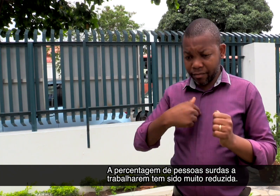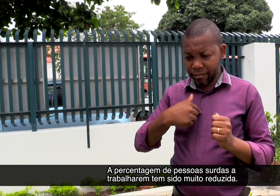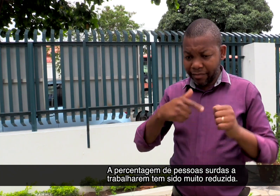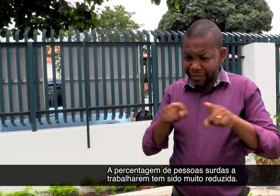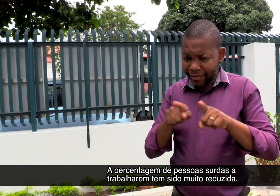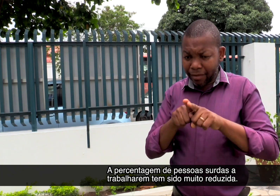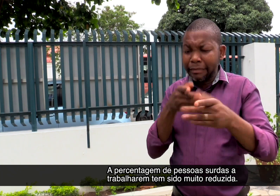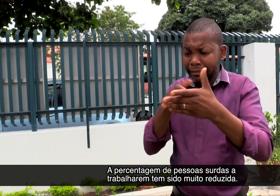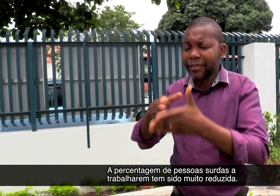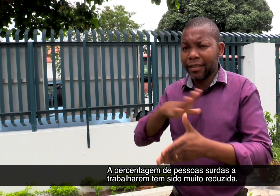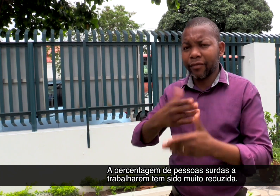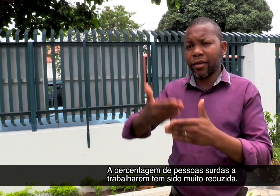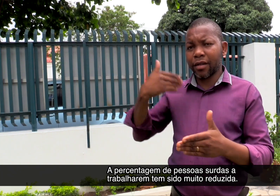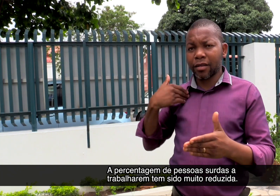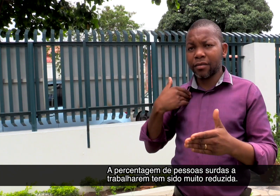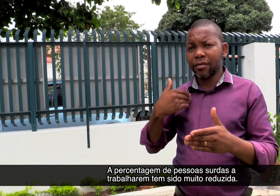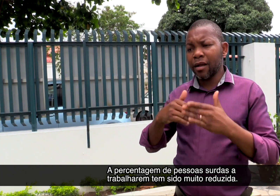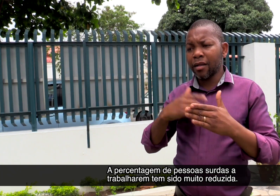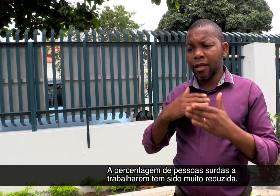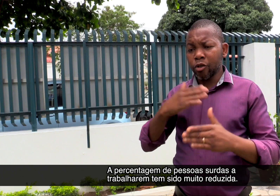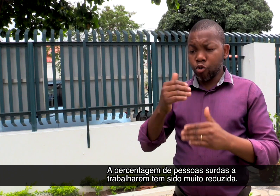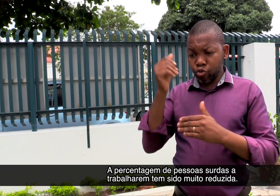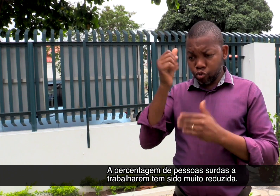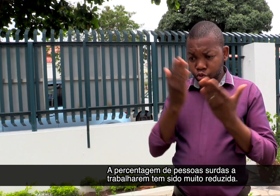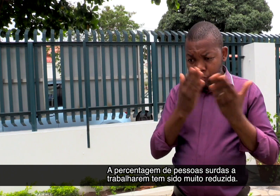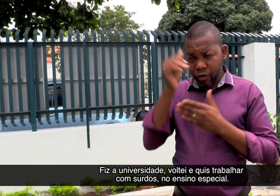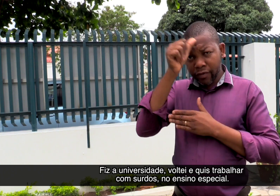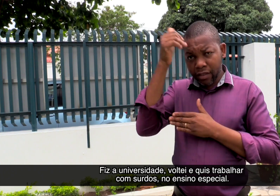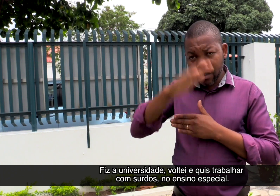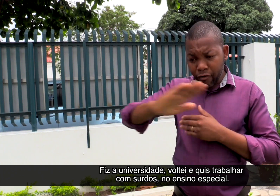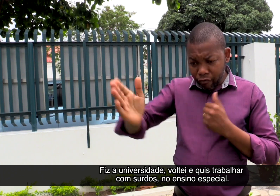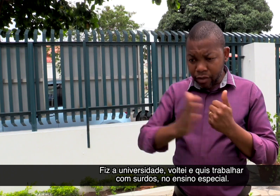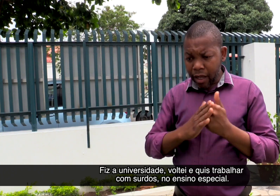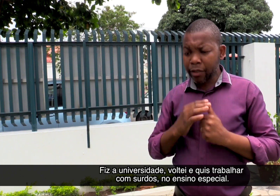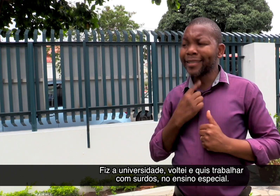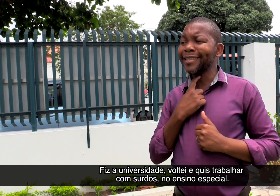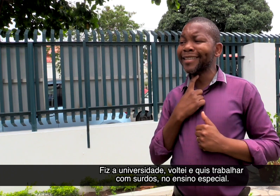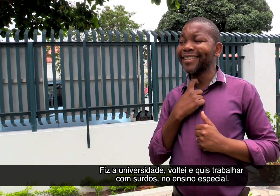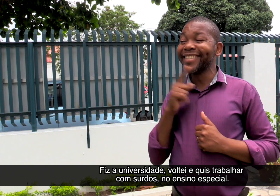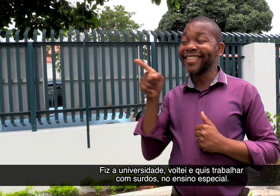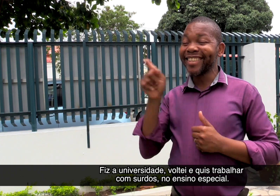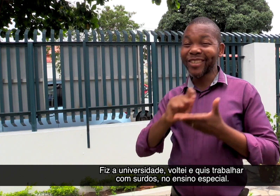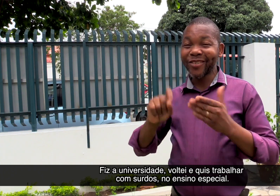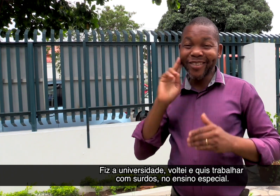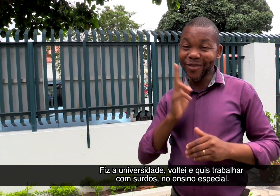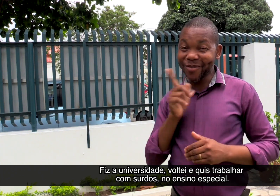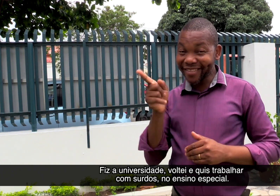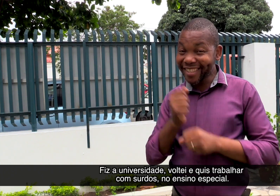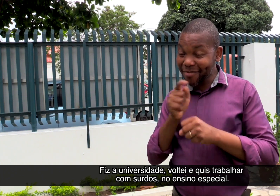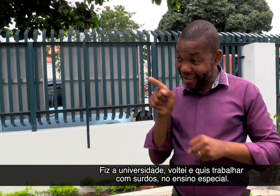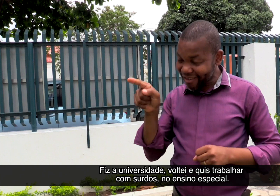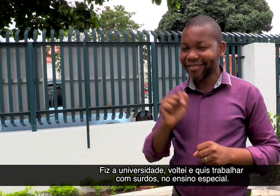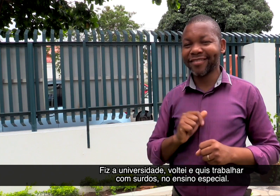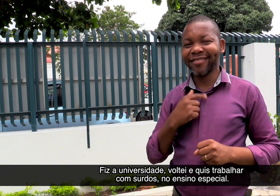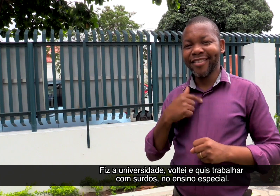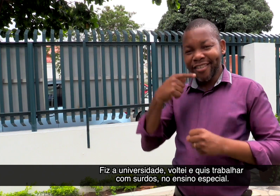surdas a trabalhar tem sido muito reduzida. E eu fiz a faculdade, voltei e